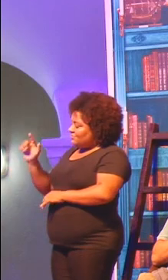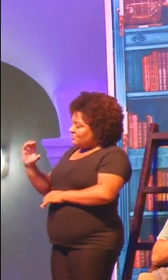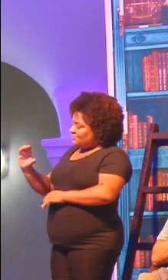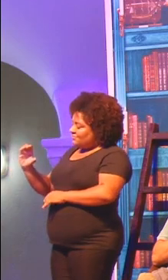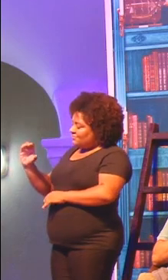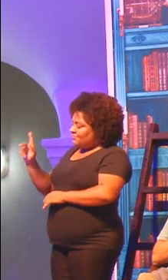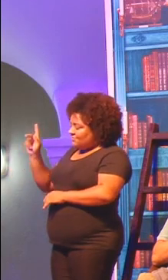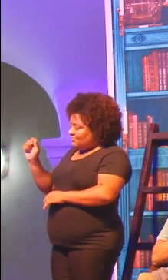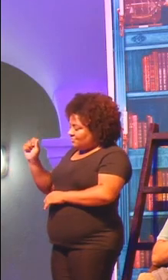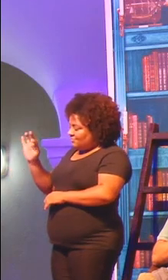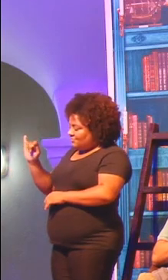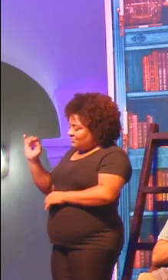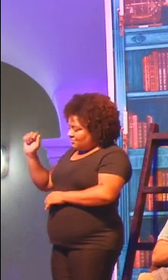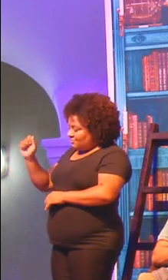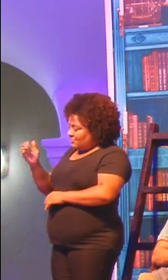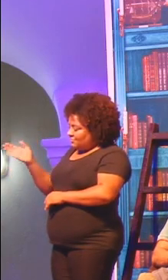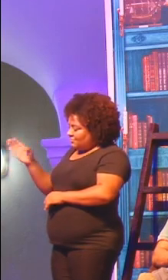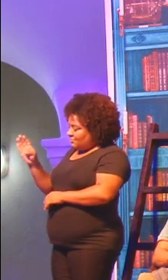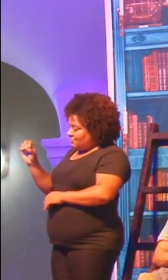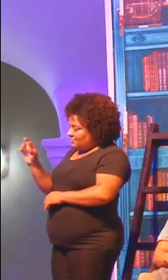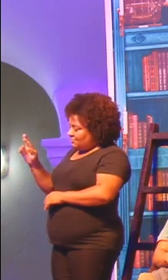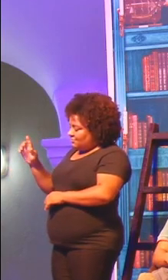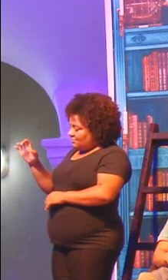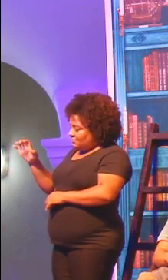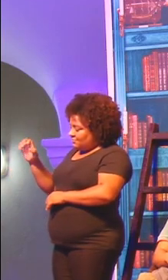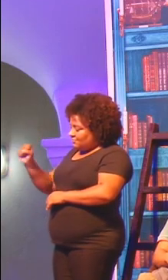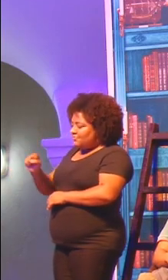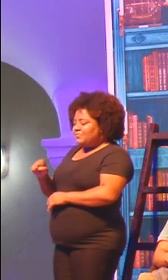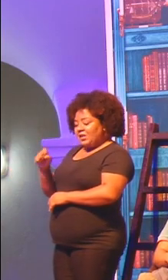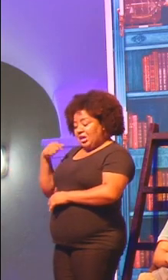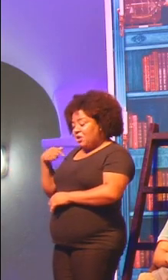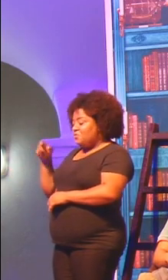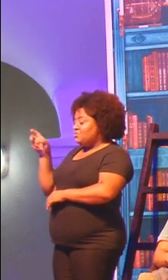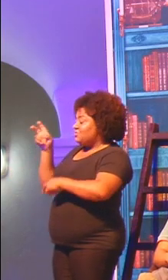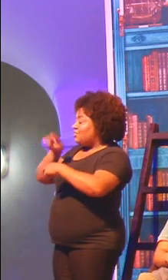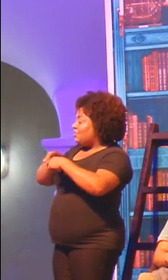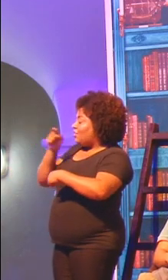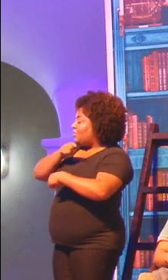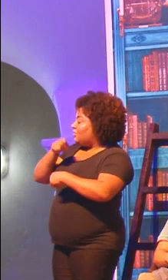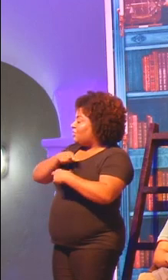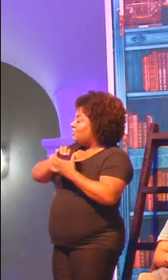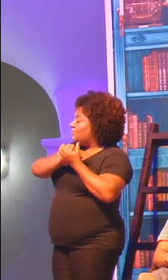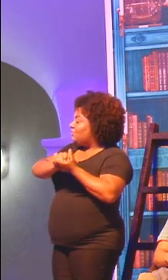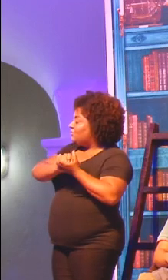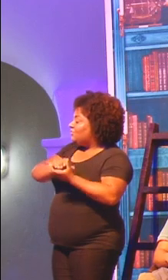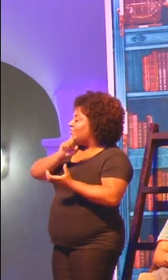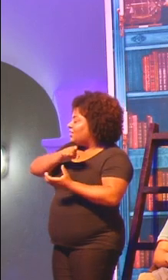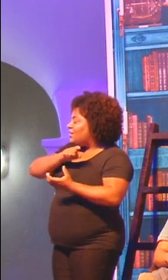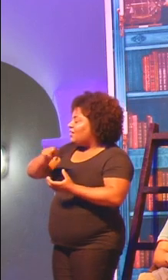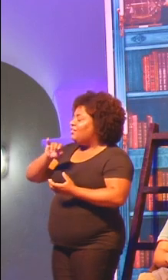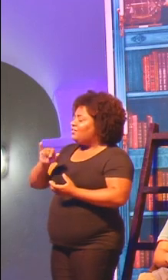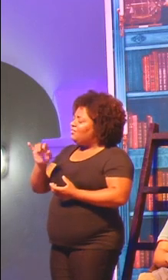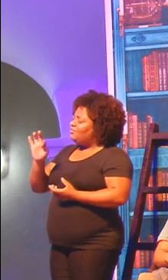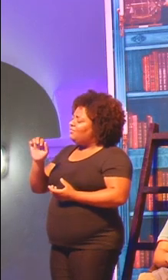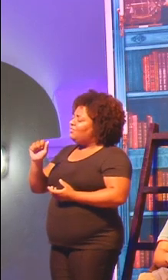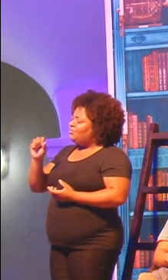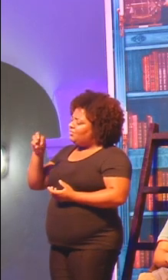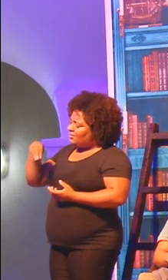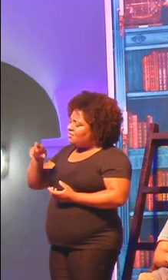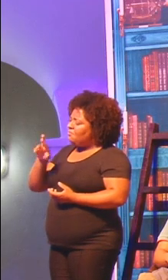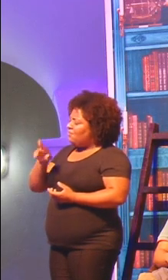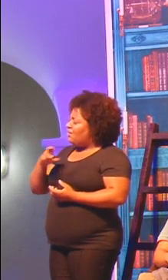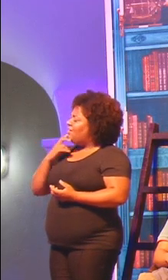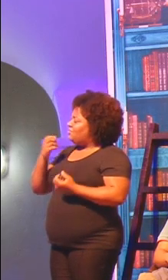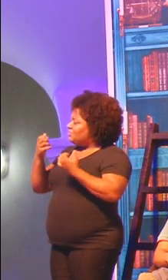aqui com o querido Itamar, que, como ele disse, temos uma história já. A gente já